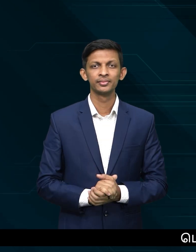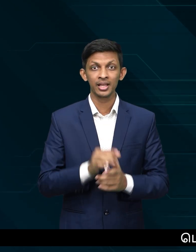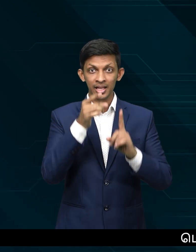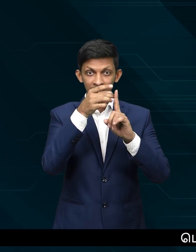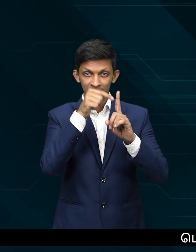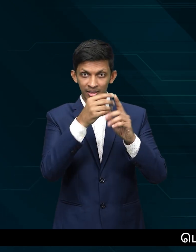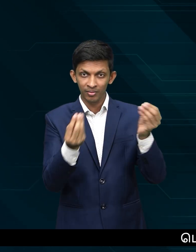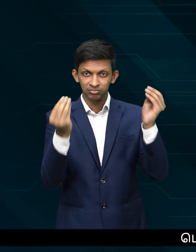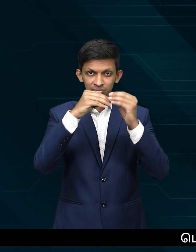மெட்டலாய்டு,